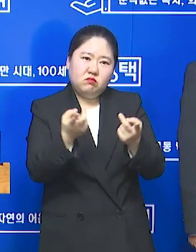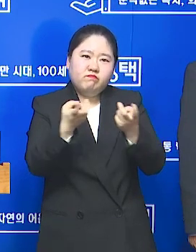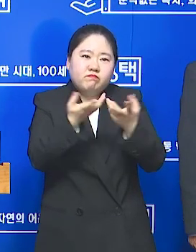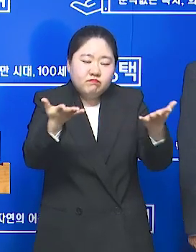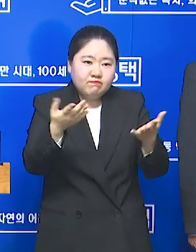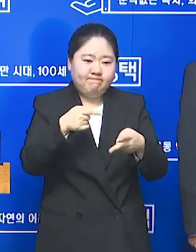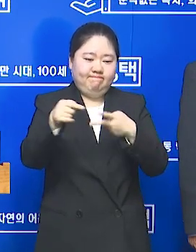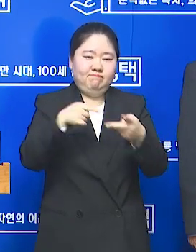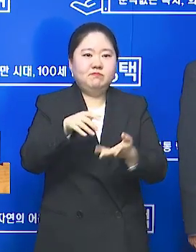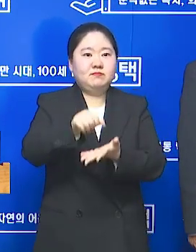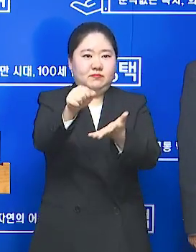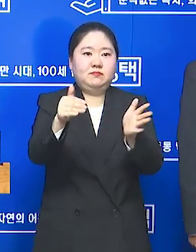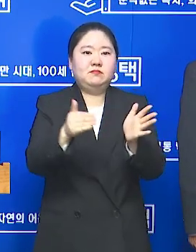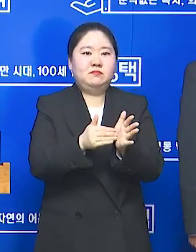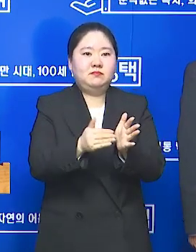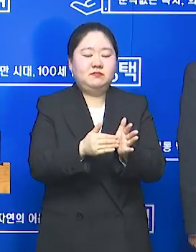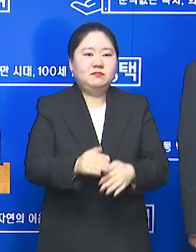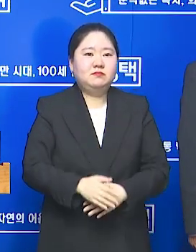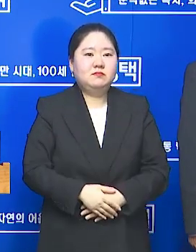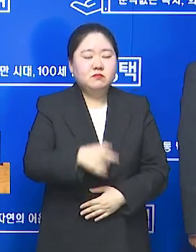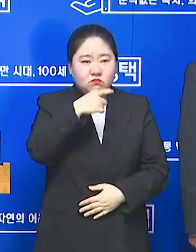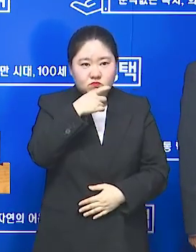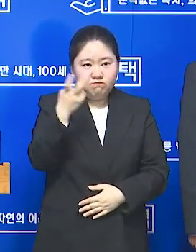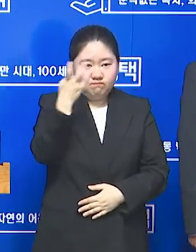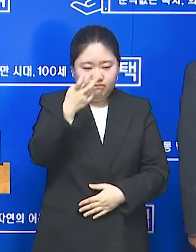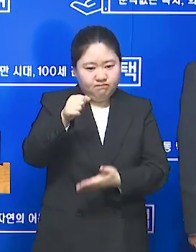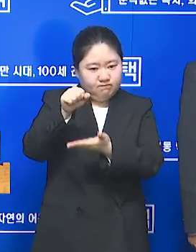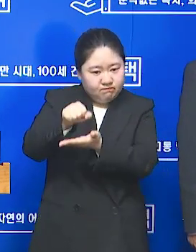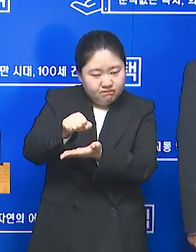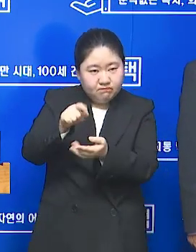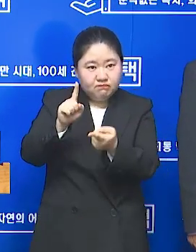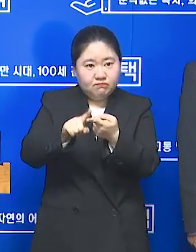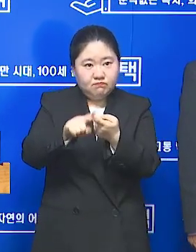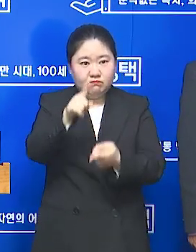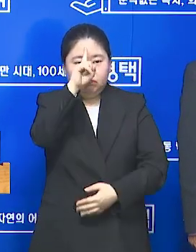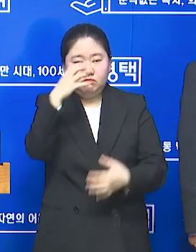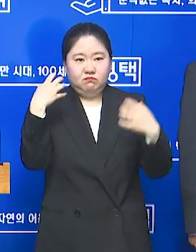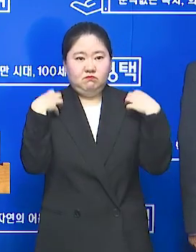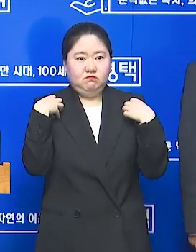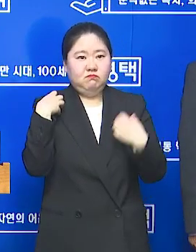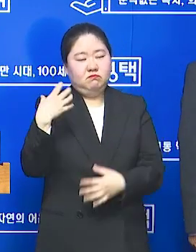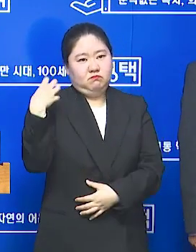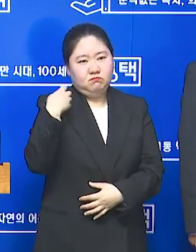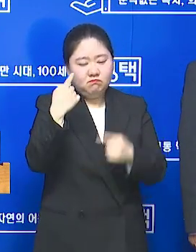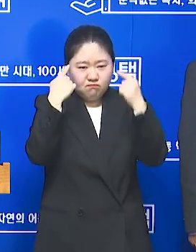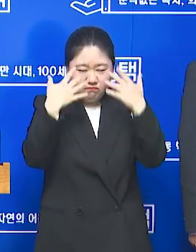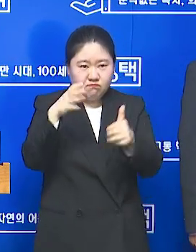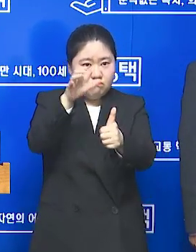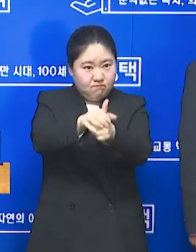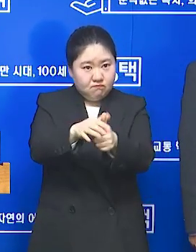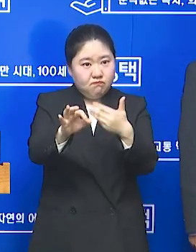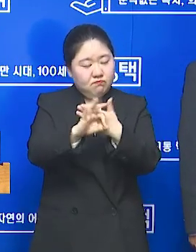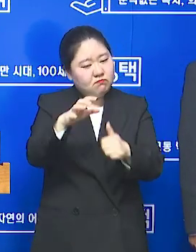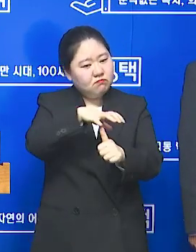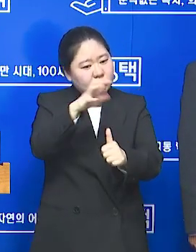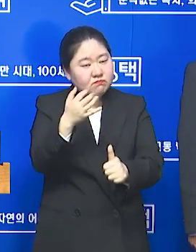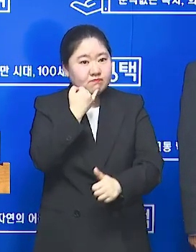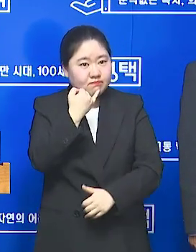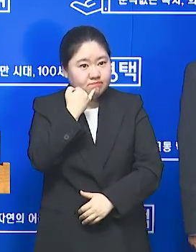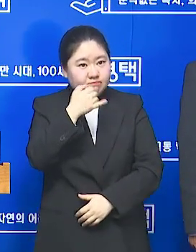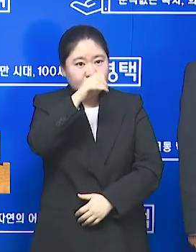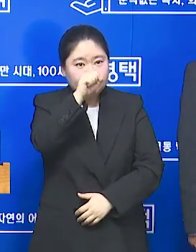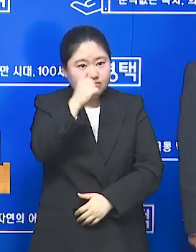점을 이해하셨으며 수질 보전에 대해서 정부가 책임을 진다면 오히려 해제로 가는 것이